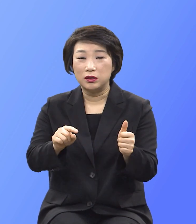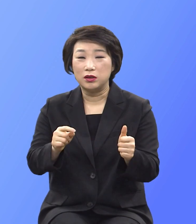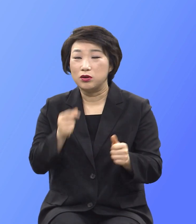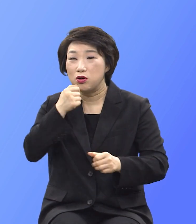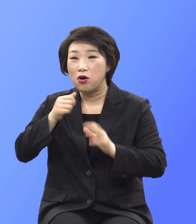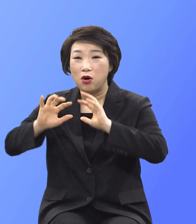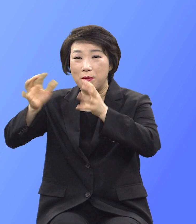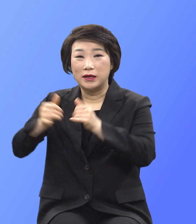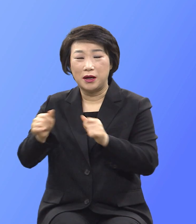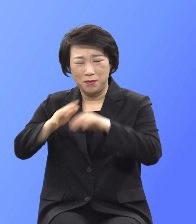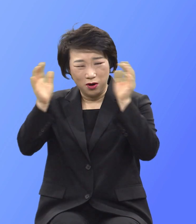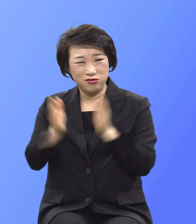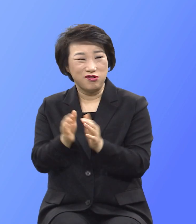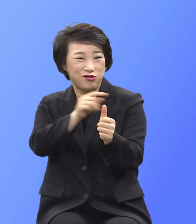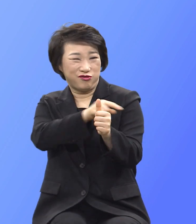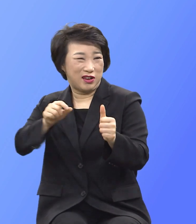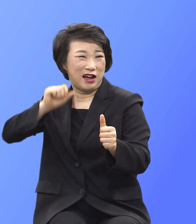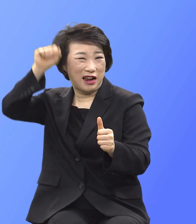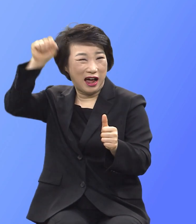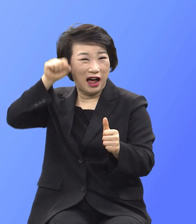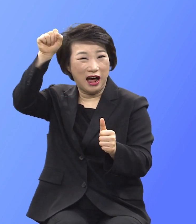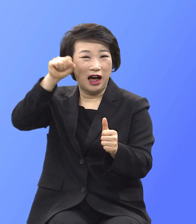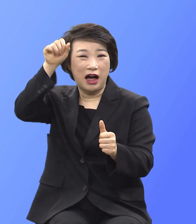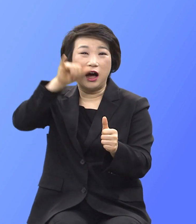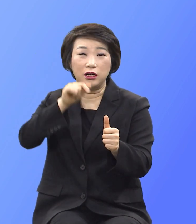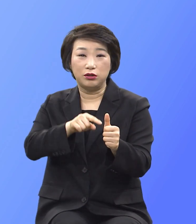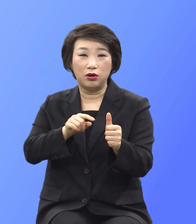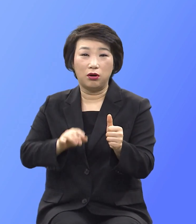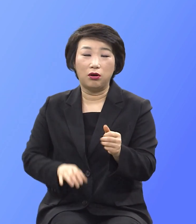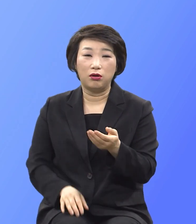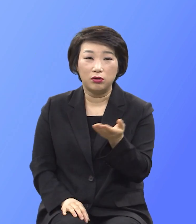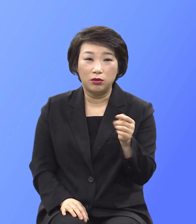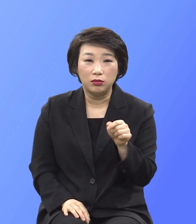다 죽여라 막